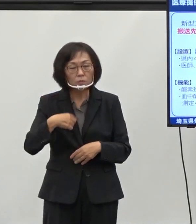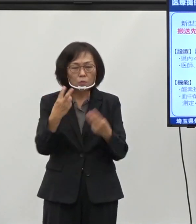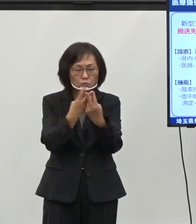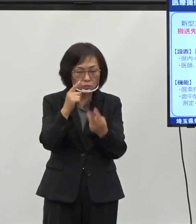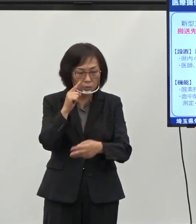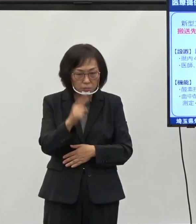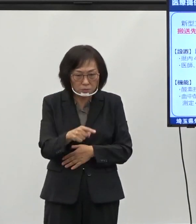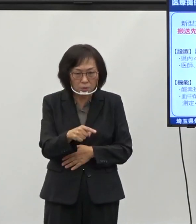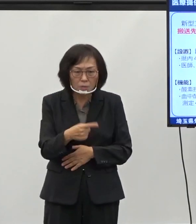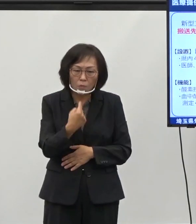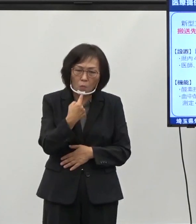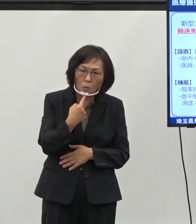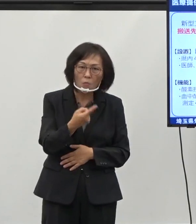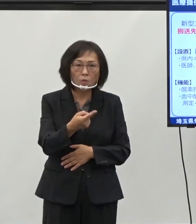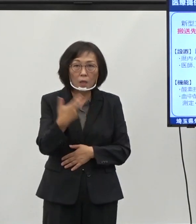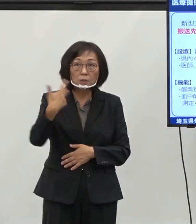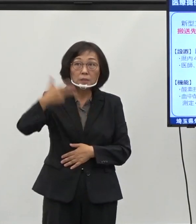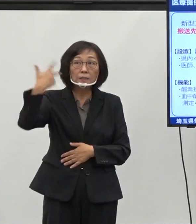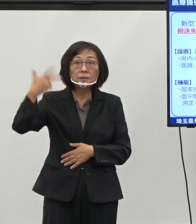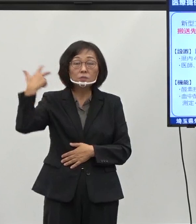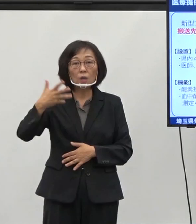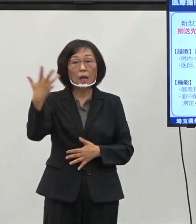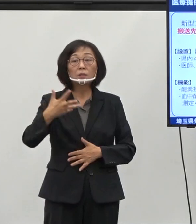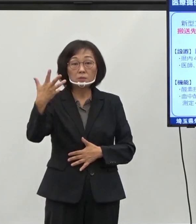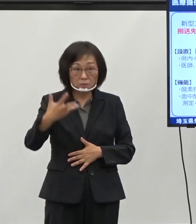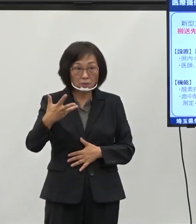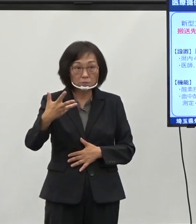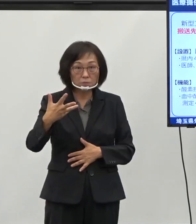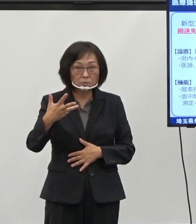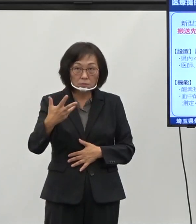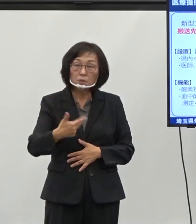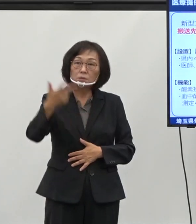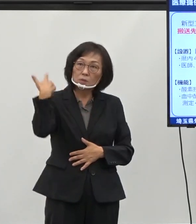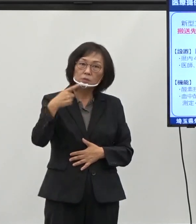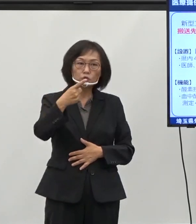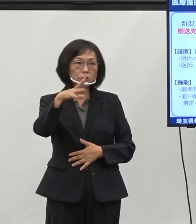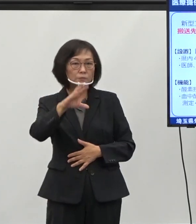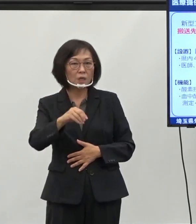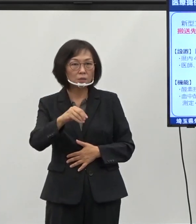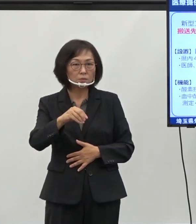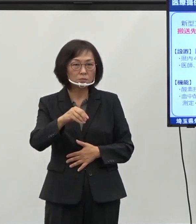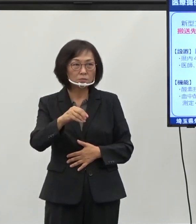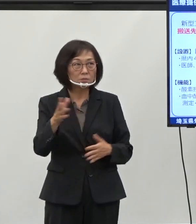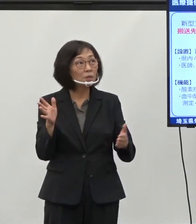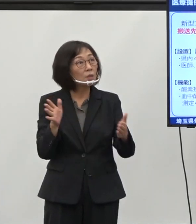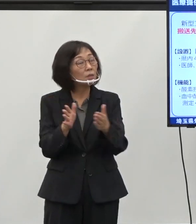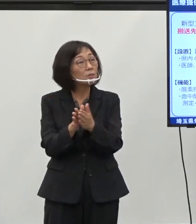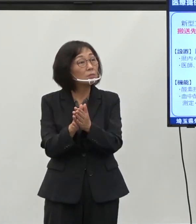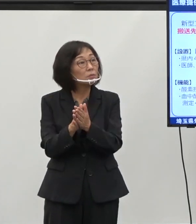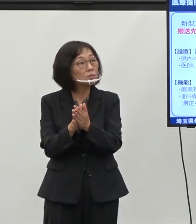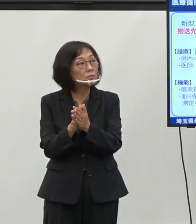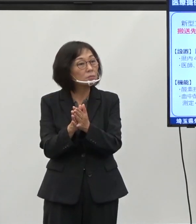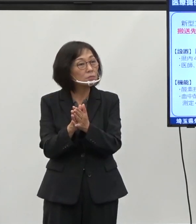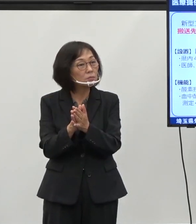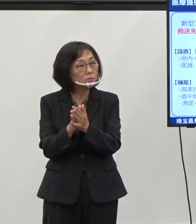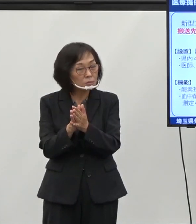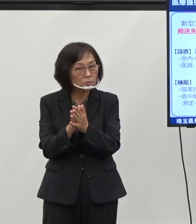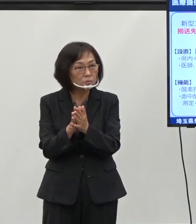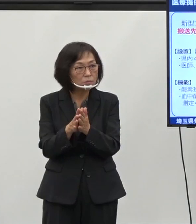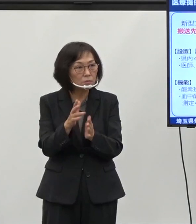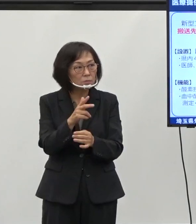と見て、先々週が8000名、先週が1万名ですから、1万8000、要するに、週